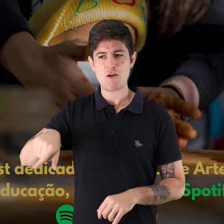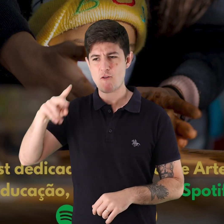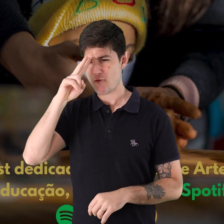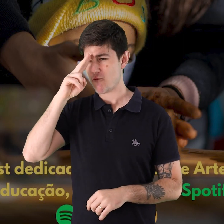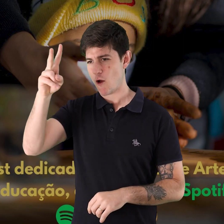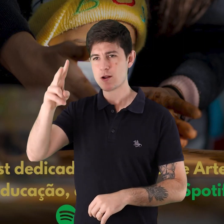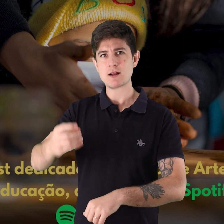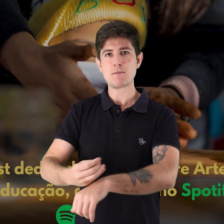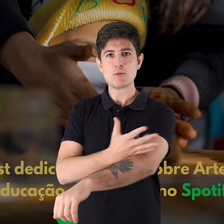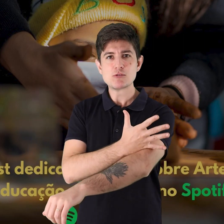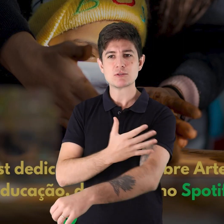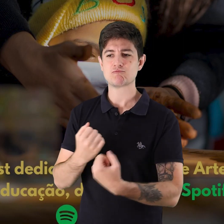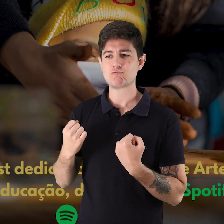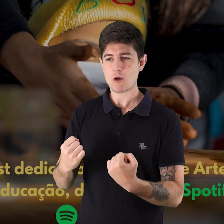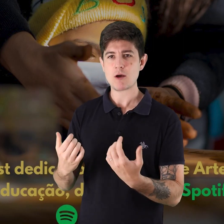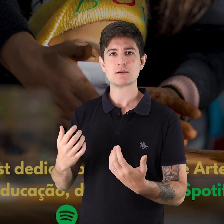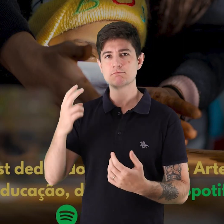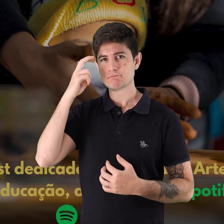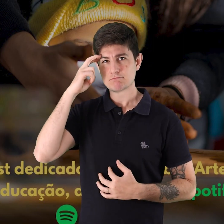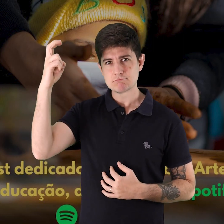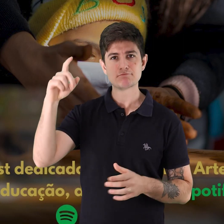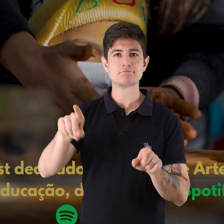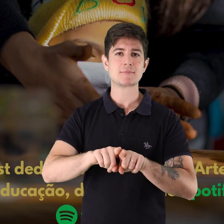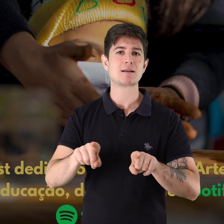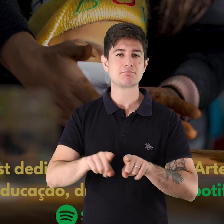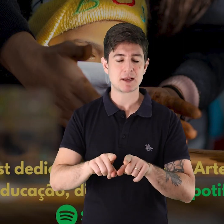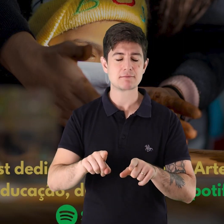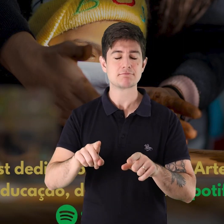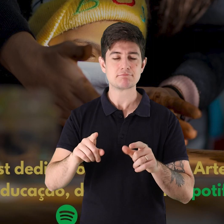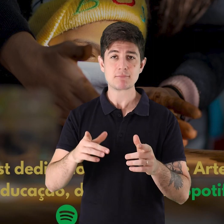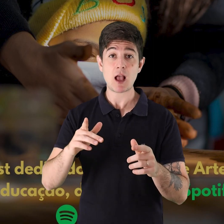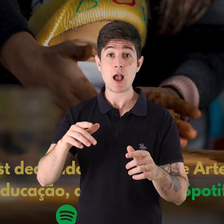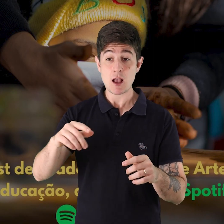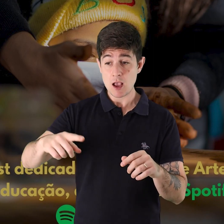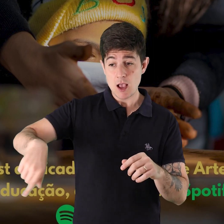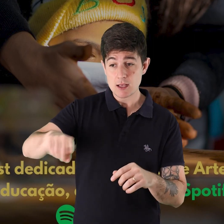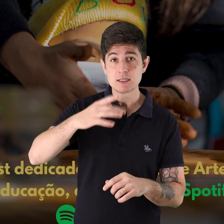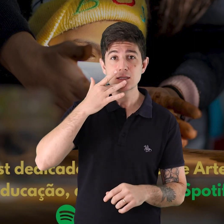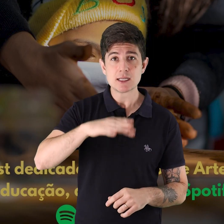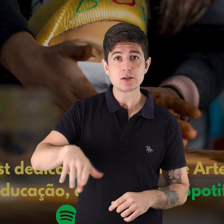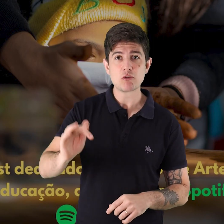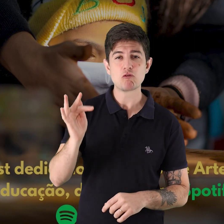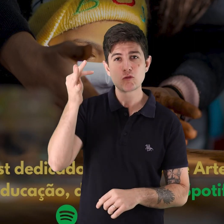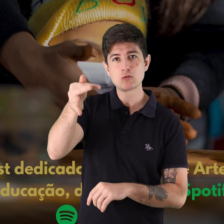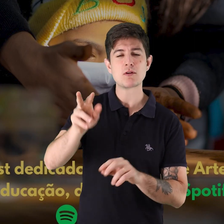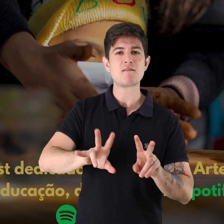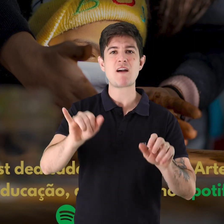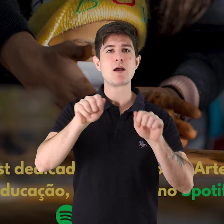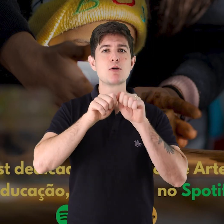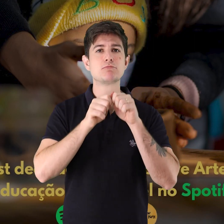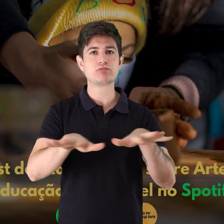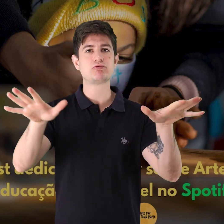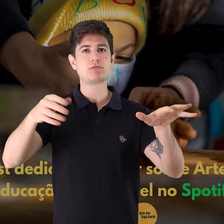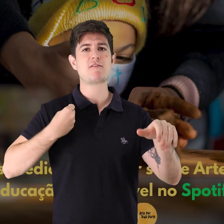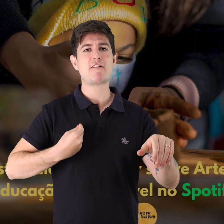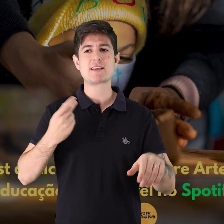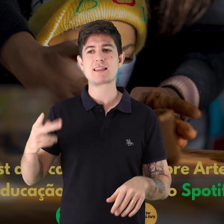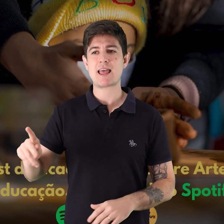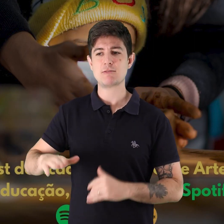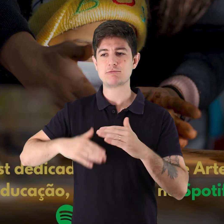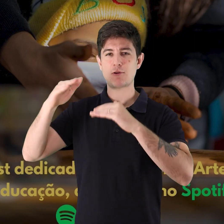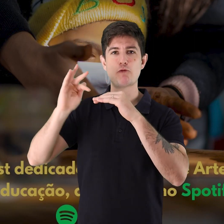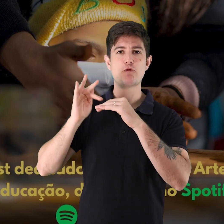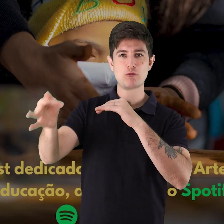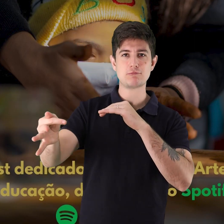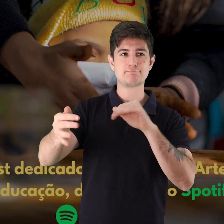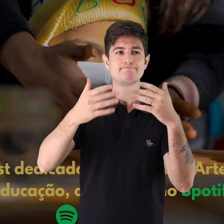crianças emocionalmente, intelectualmente, para que, né, isso reverbere aí no histórico de vida delas